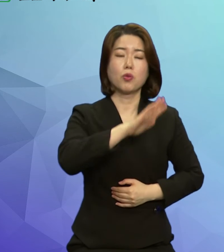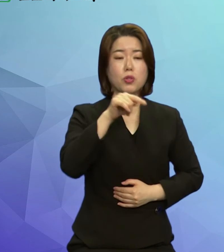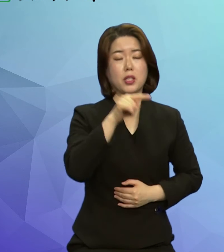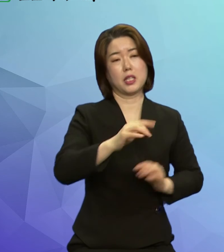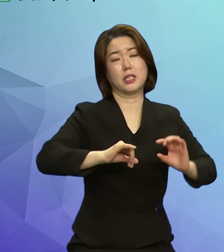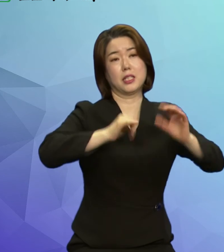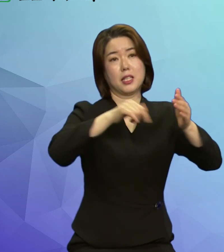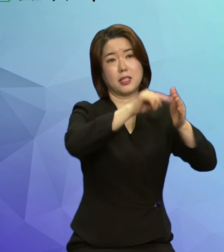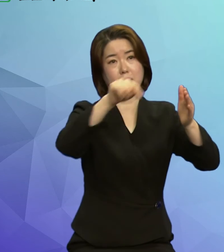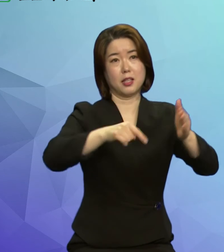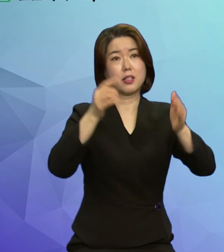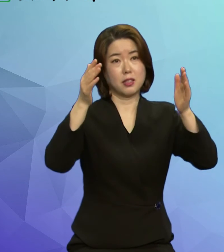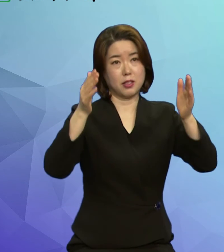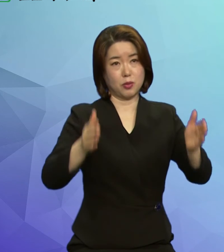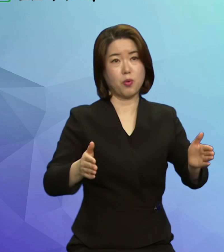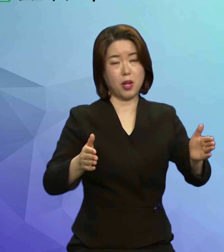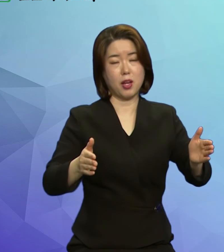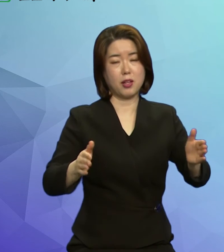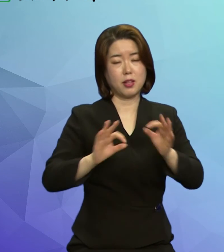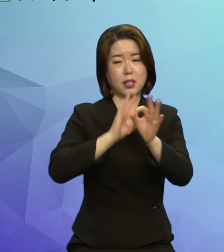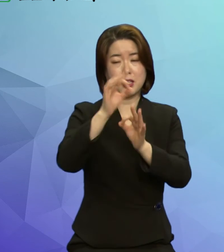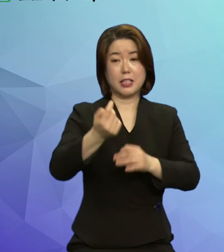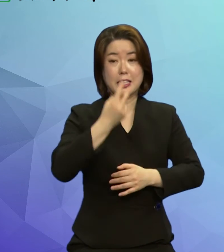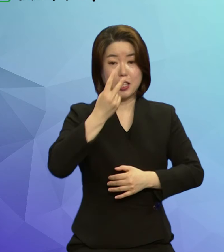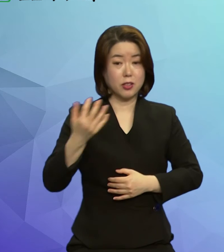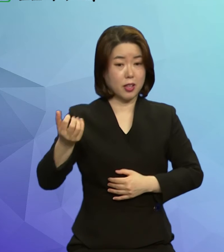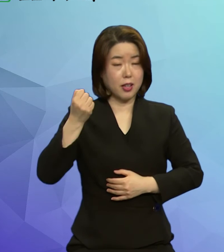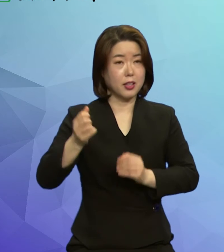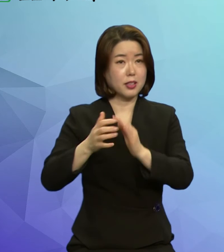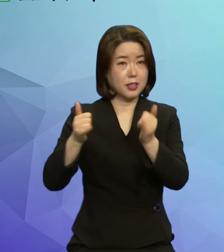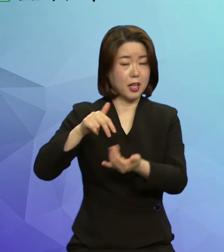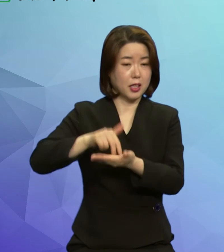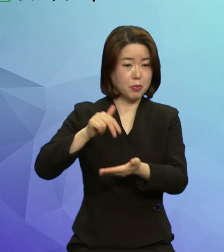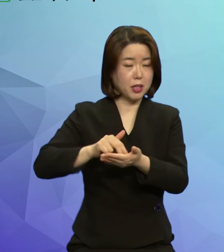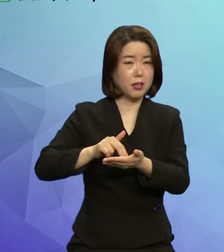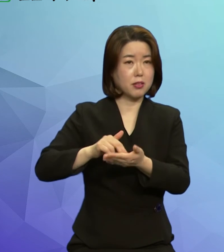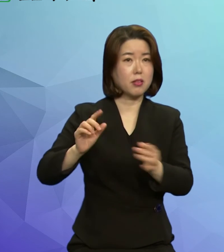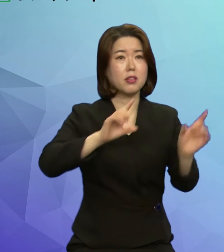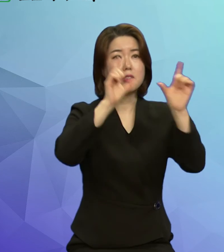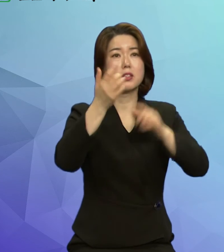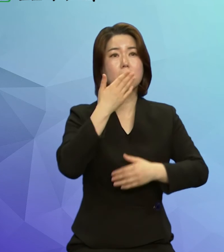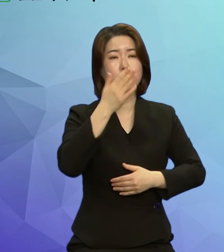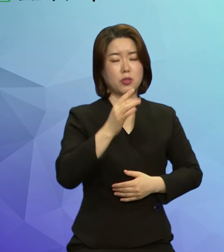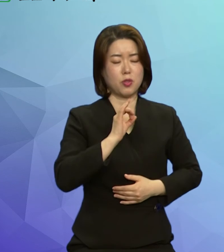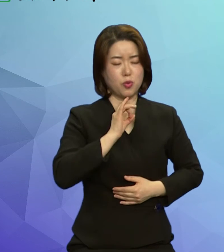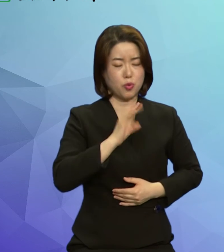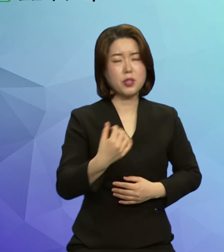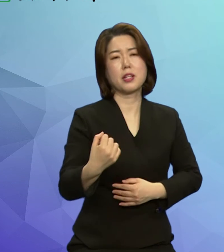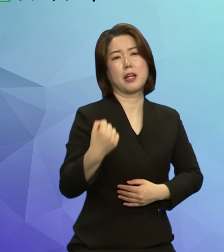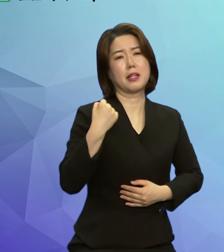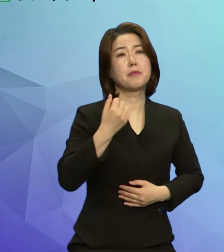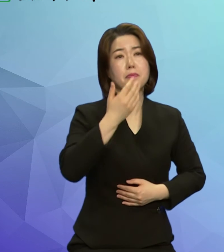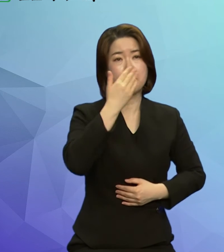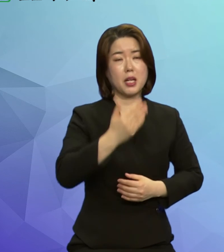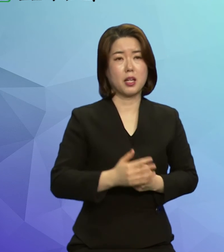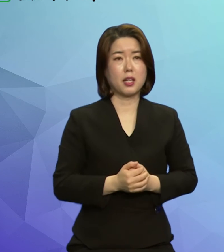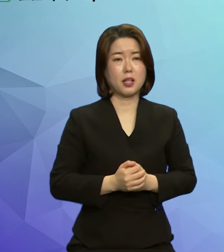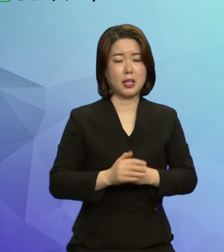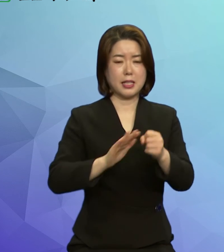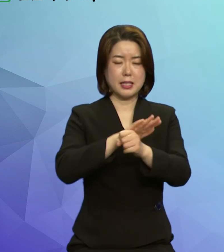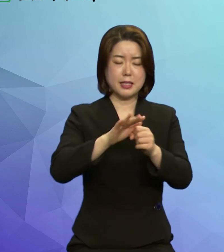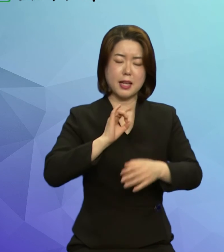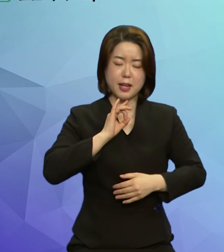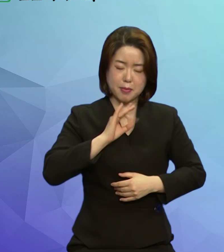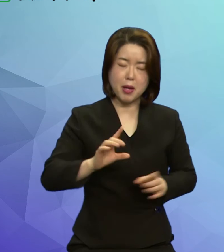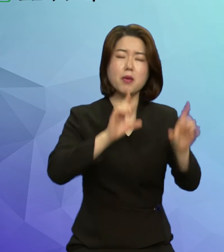이 세상에 사는 동안 영생을 얻은 자로서 살 수 있는 유일한 힘이에요. 사랑만